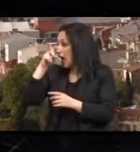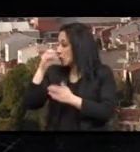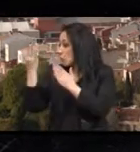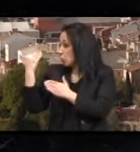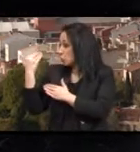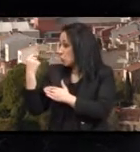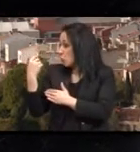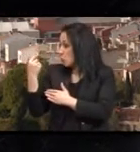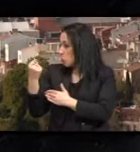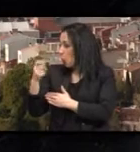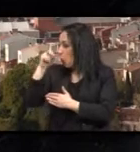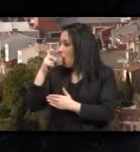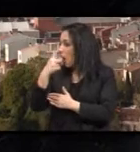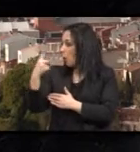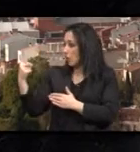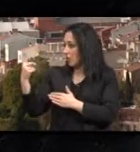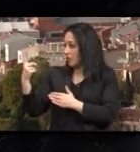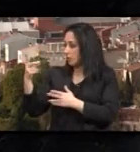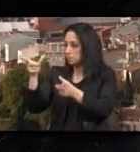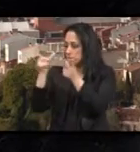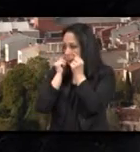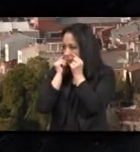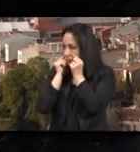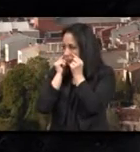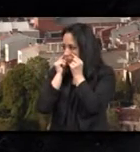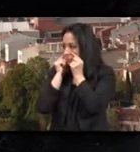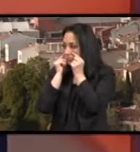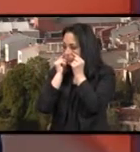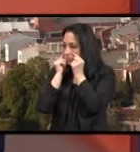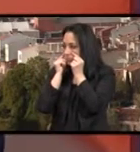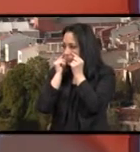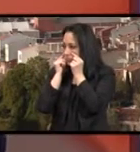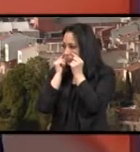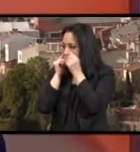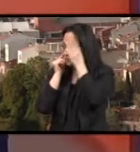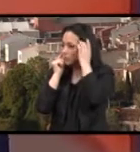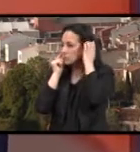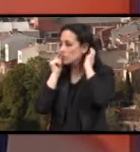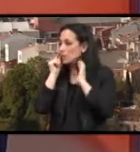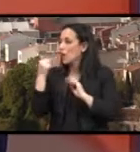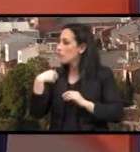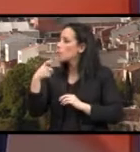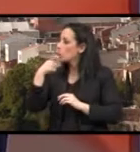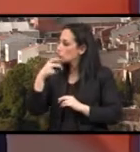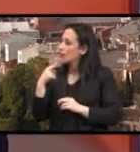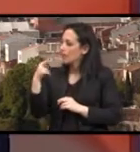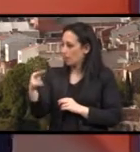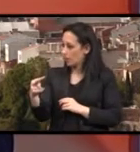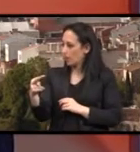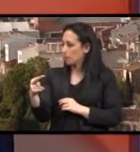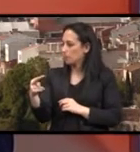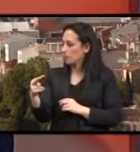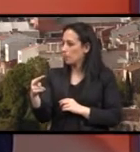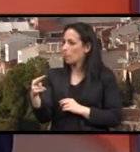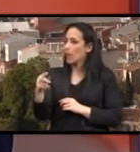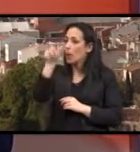fa ara uns anys que vaig perdre la visió totalment, i al de seguida que vaig poder... Bueno, jo vaig fer, també m'agradaria dir-ho, no? Que nosaltres als